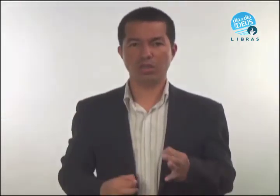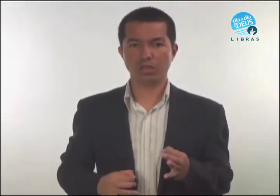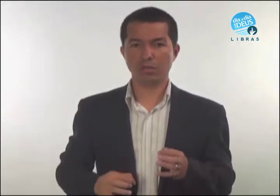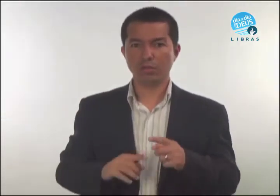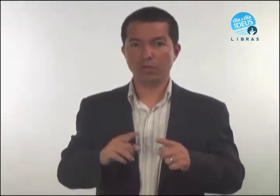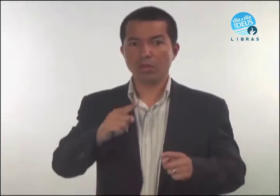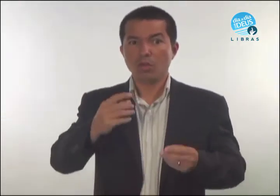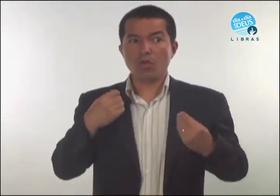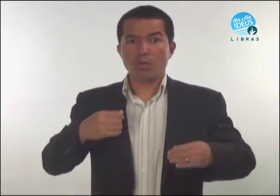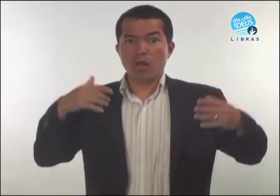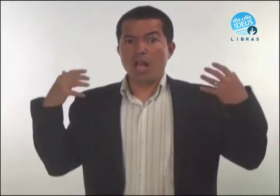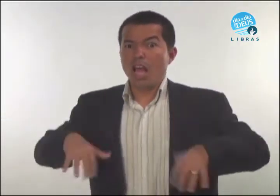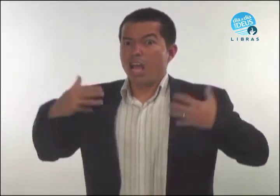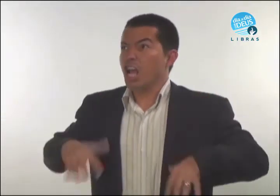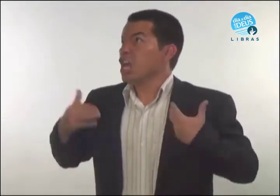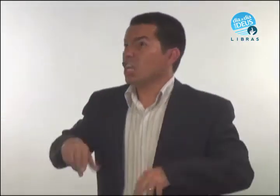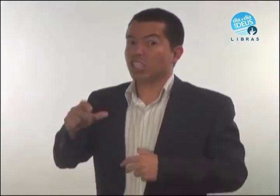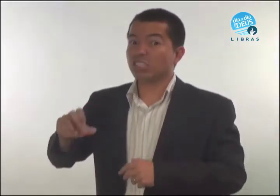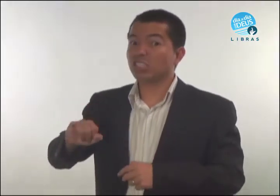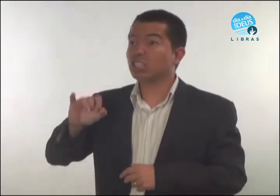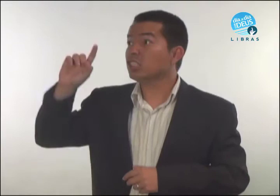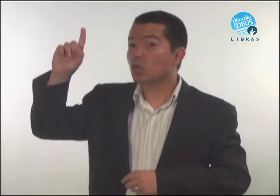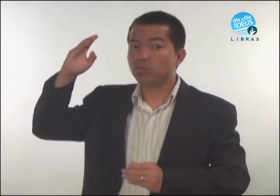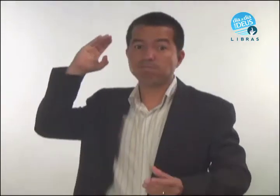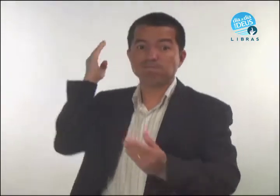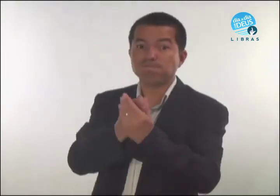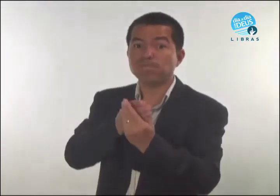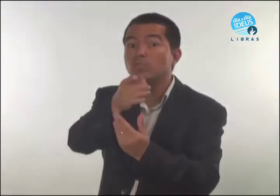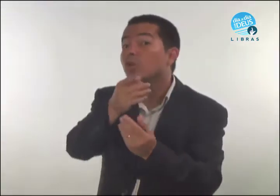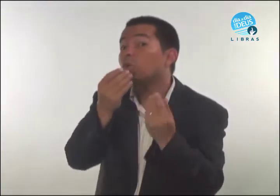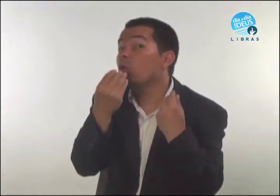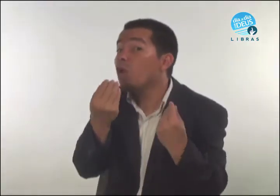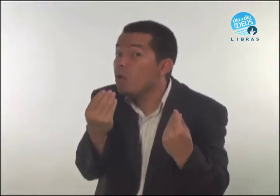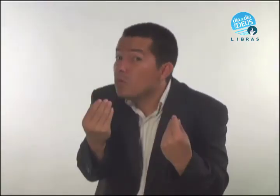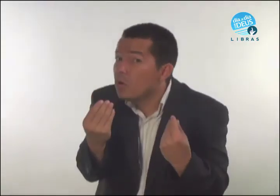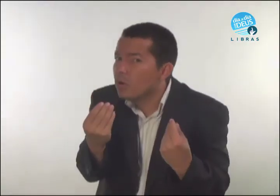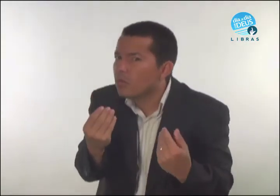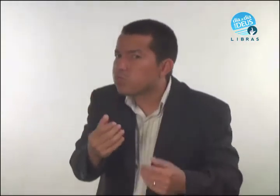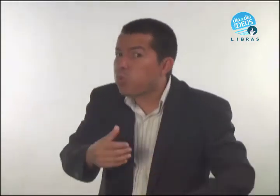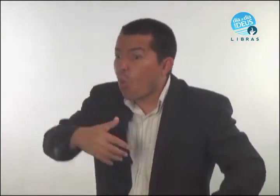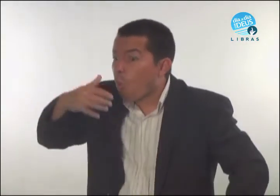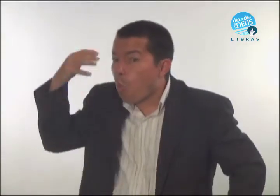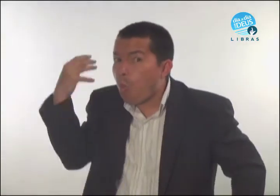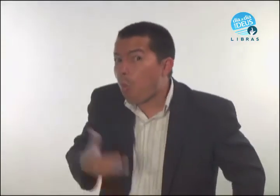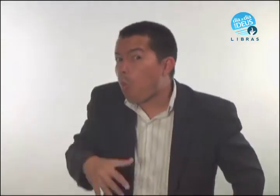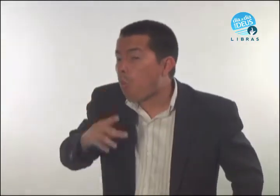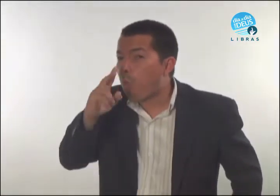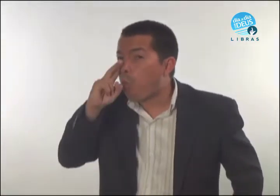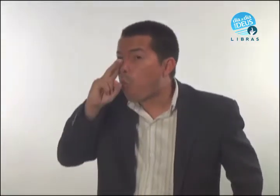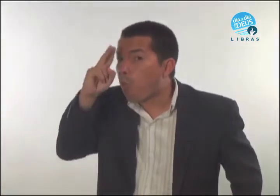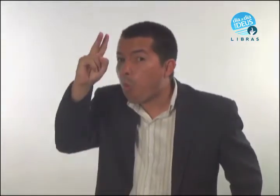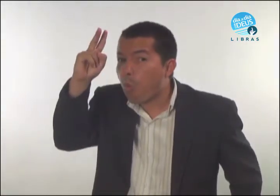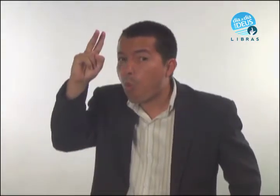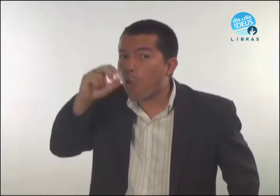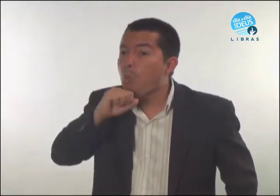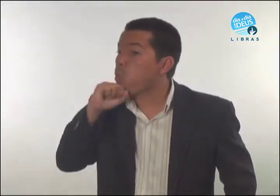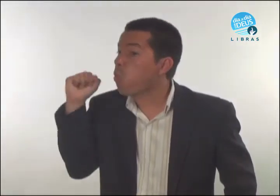Horrível coisa é cair nas mãos do Deus vivo. Queridos, não brinque com as coisas de